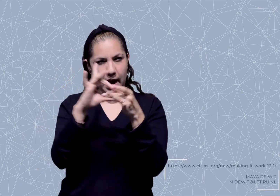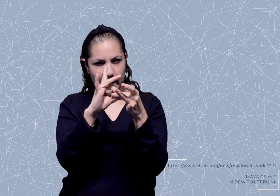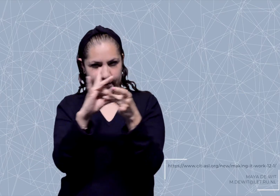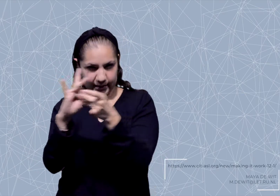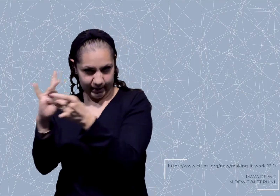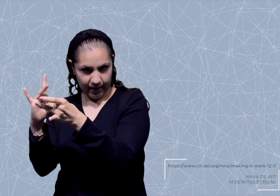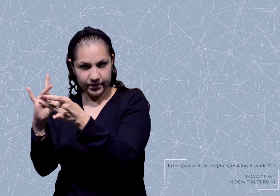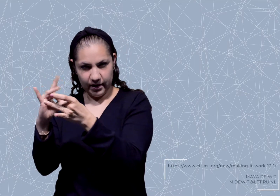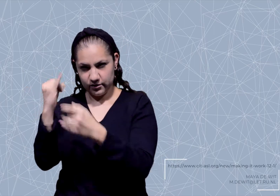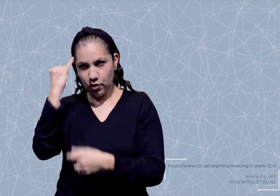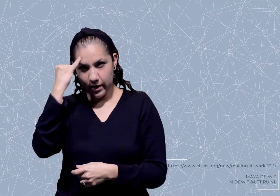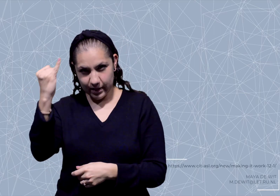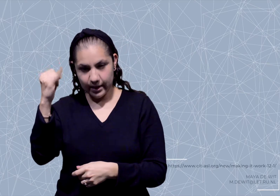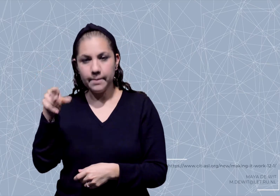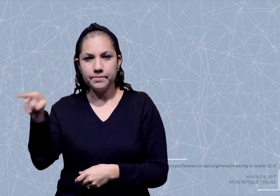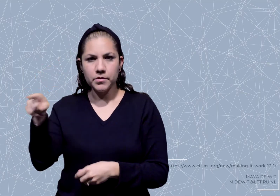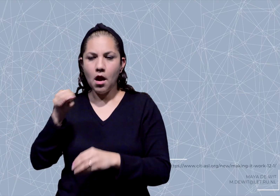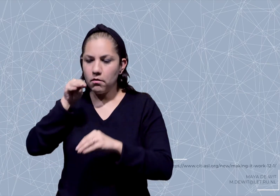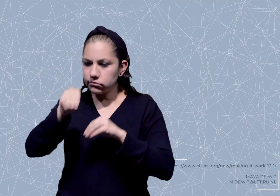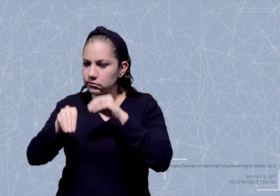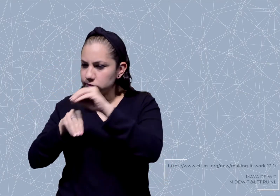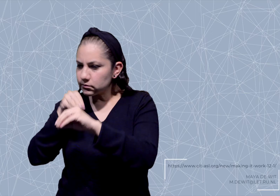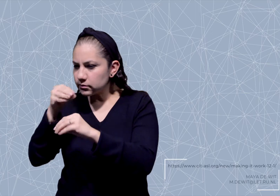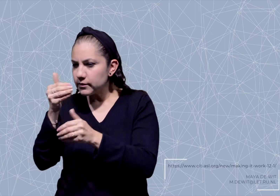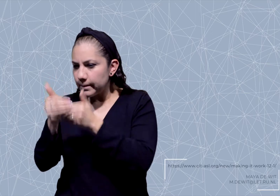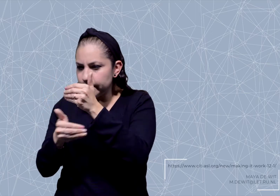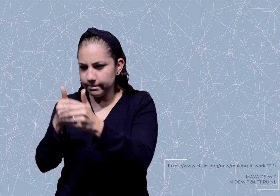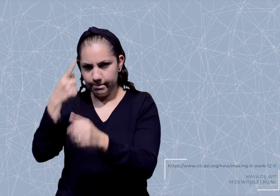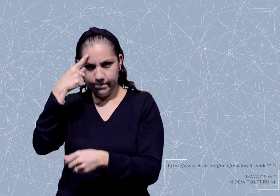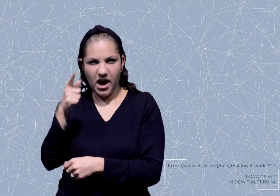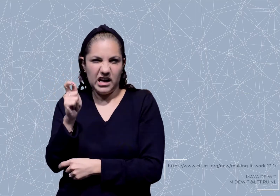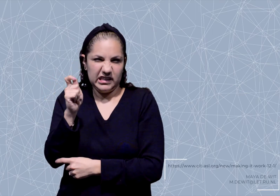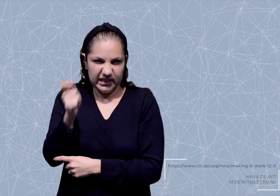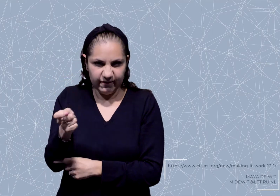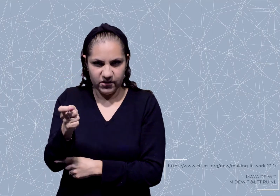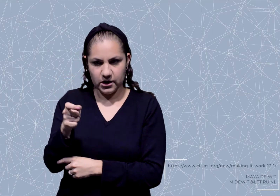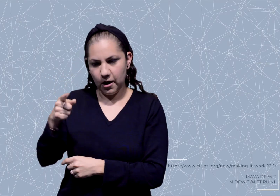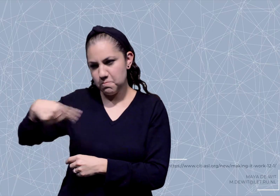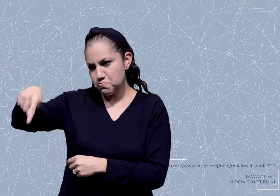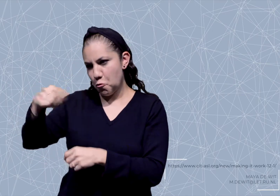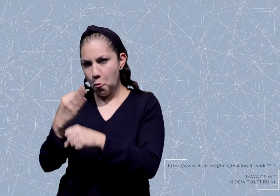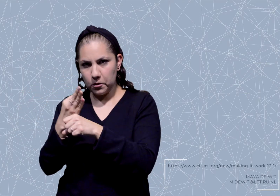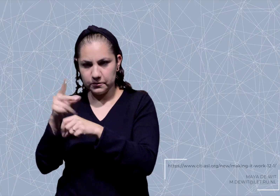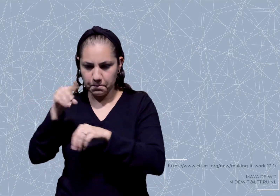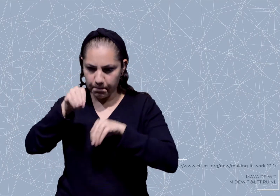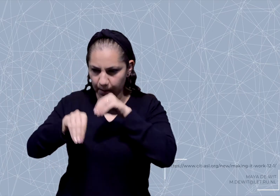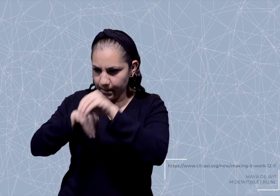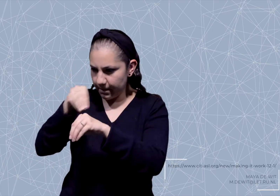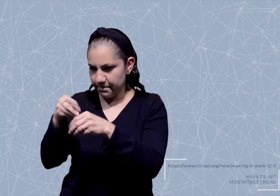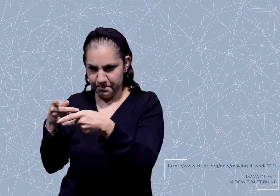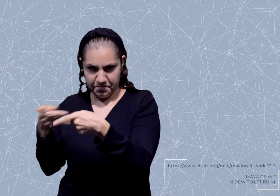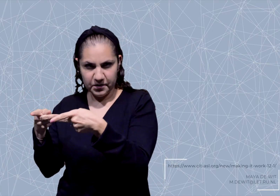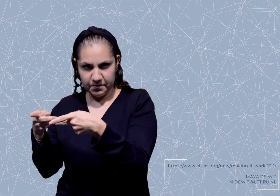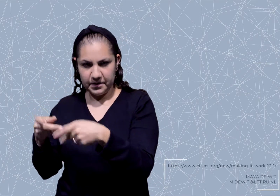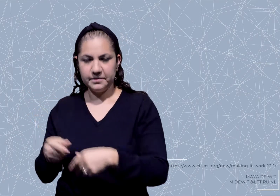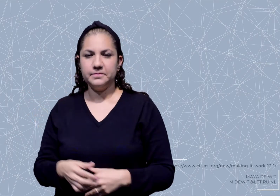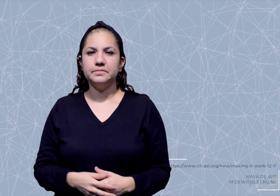La Organización Internacional de Estandarización actualmente está creando una definición sobre el concepto.